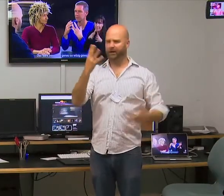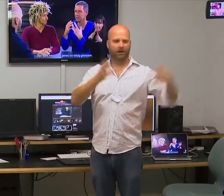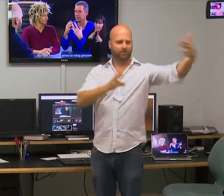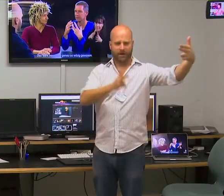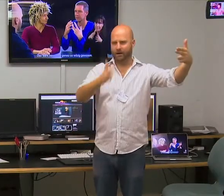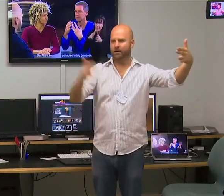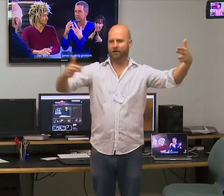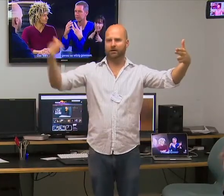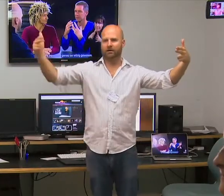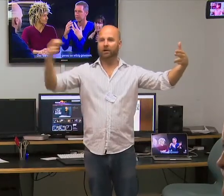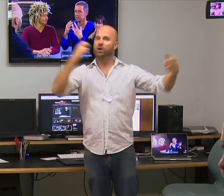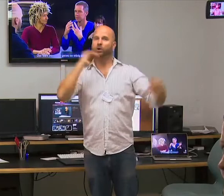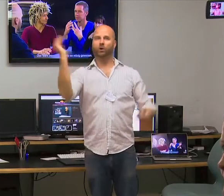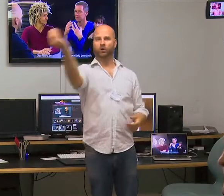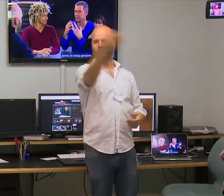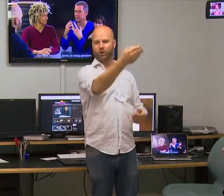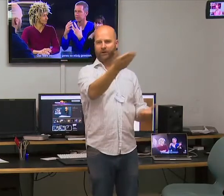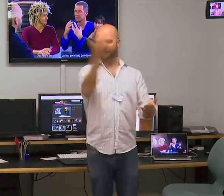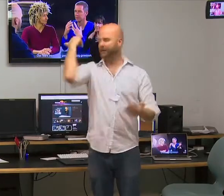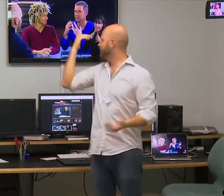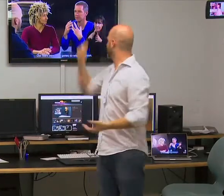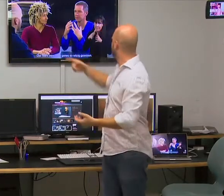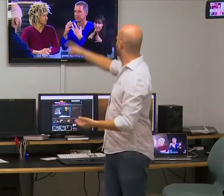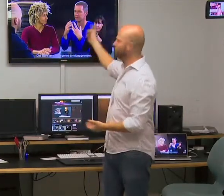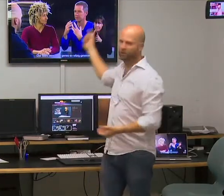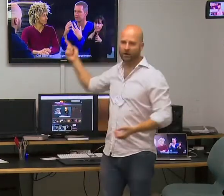Wir haben 4 Kameras, die hier aufgebaut werden. Und mit dem grünen Hintergrund.